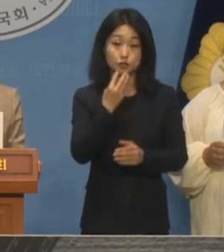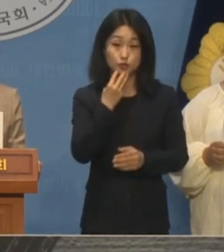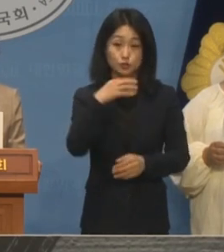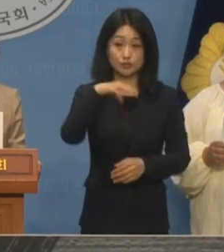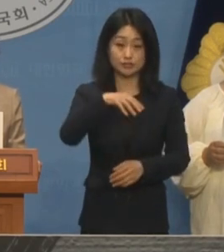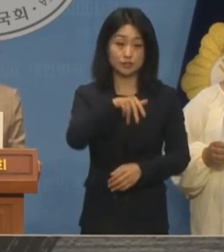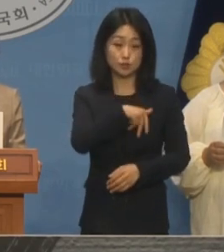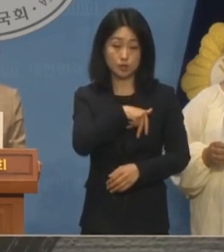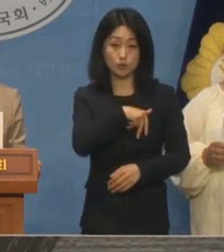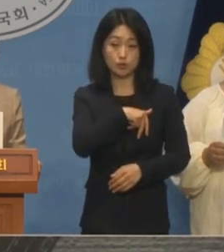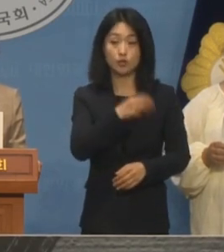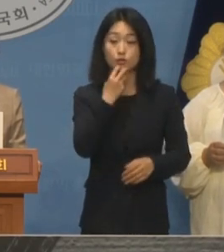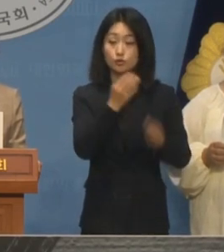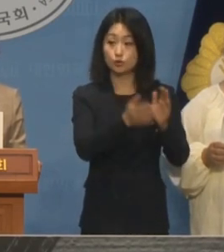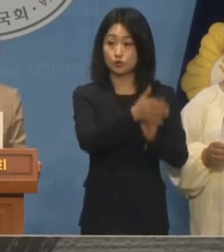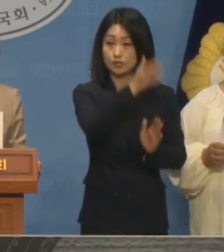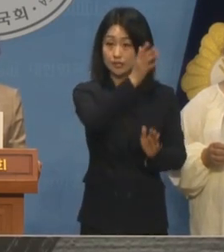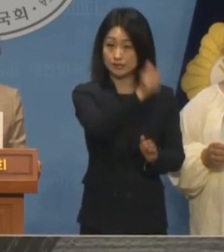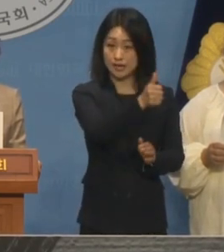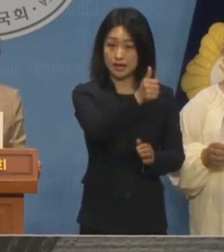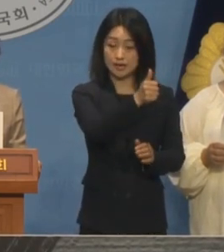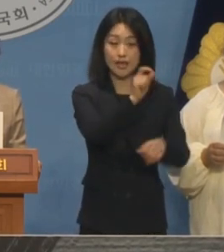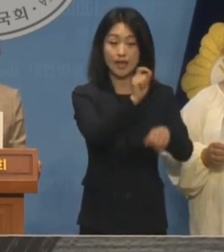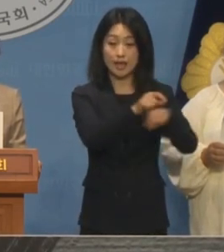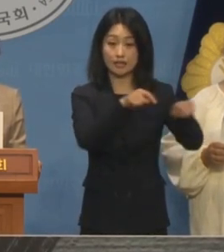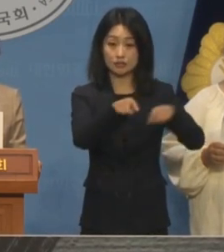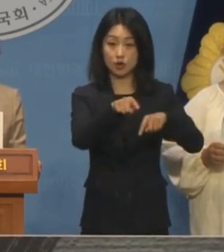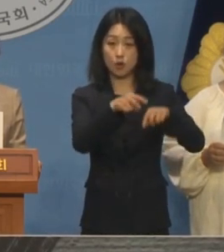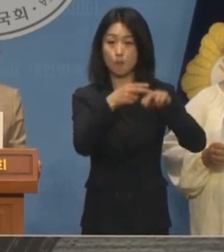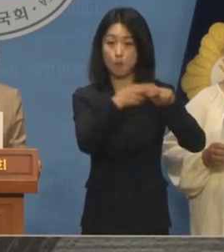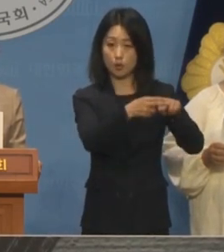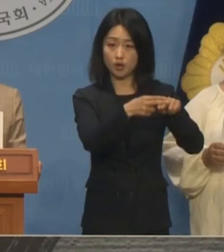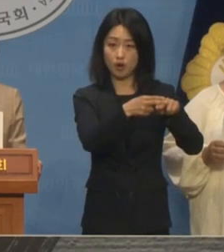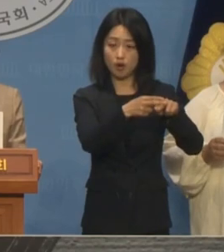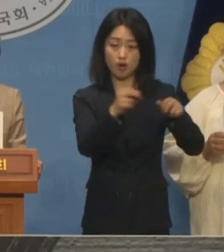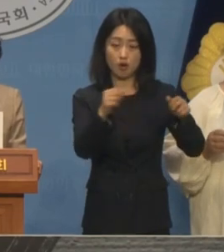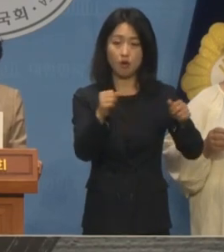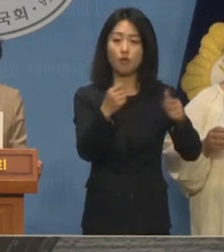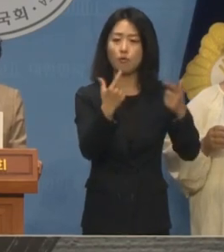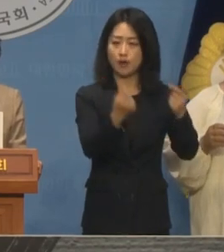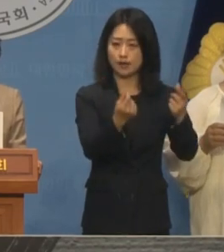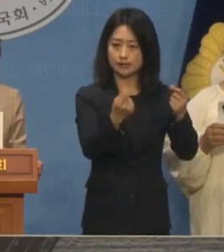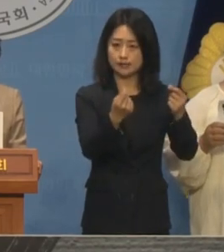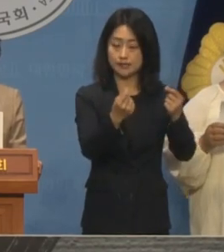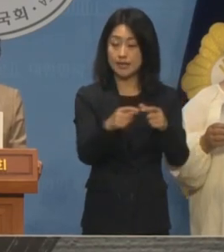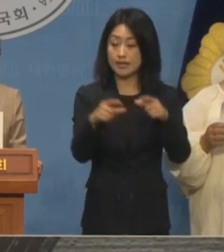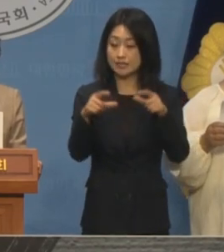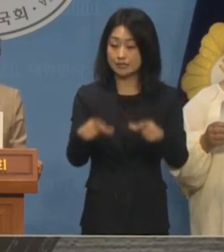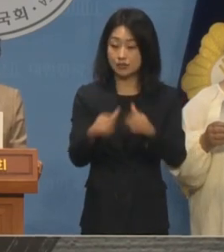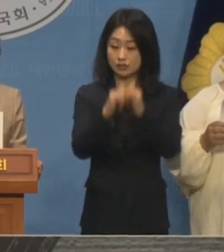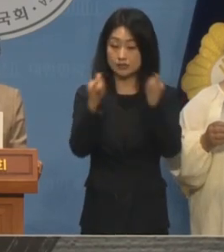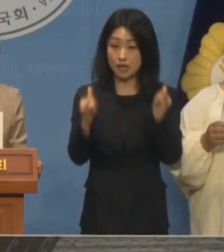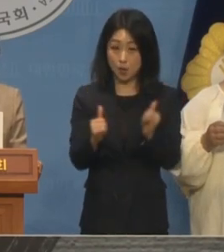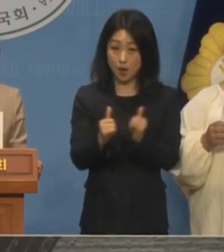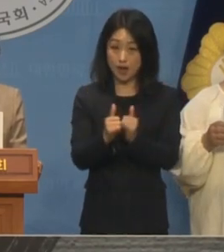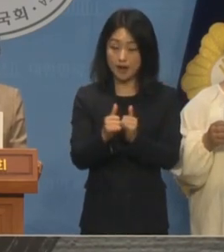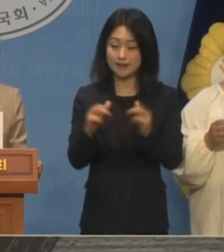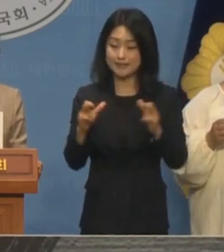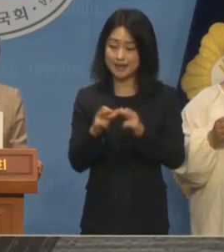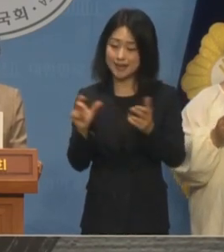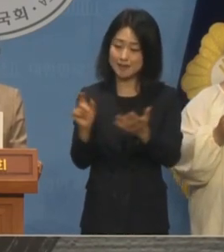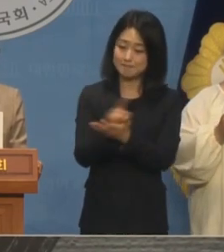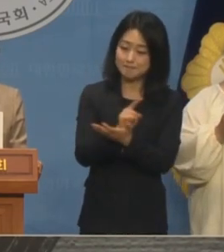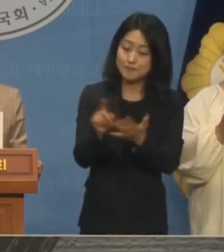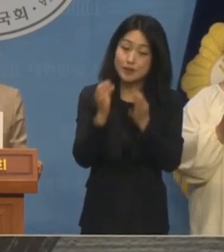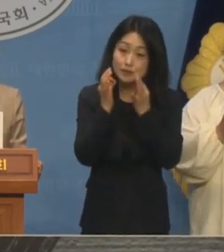서울시의회가 오세훈 서울시장의 행정폭력에 동조하여 지역사회에 통합되고자